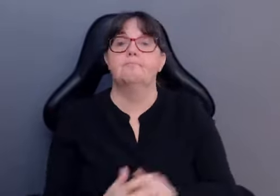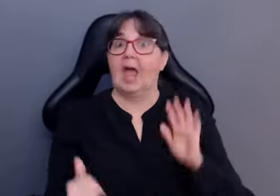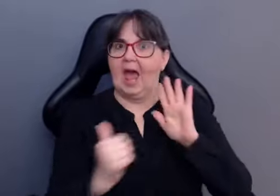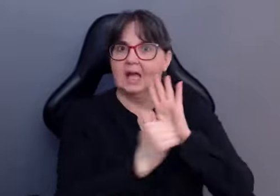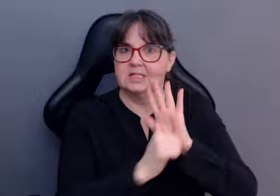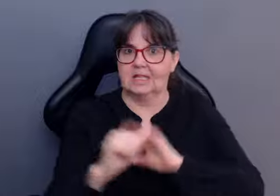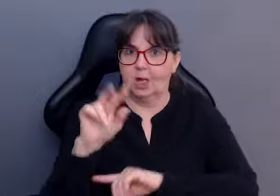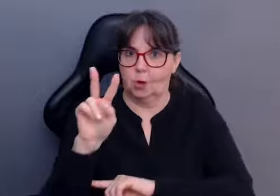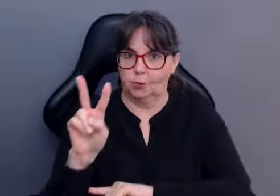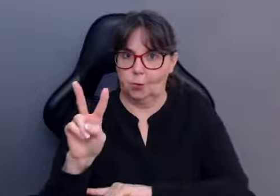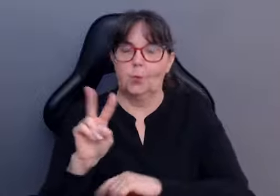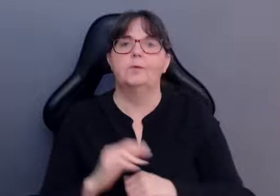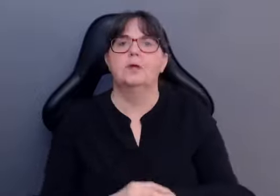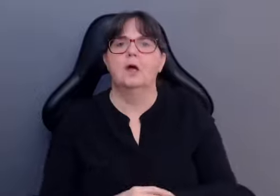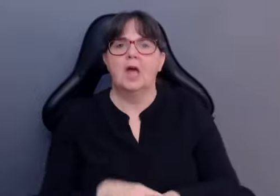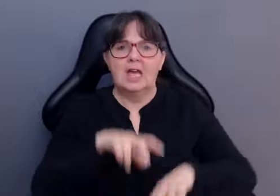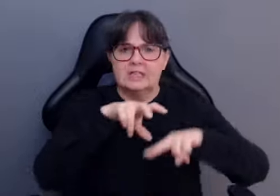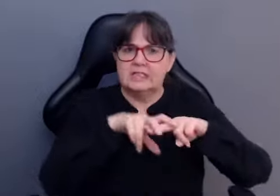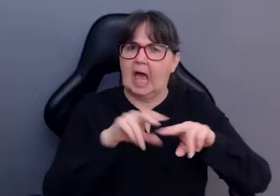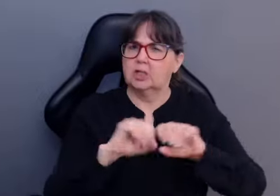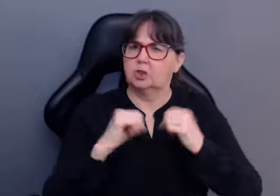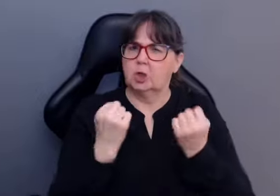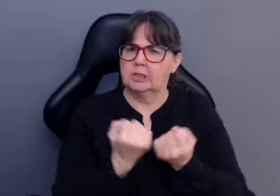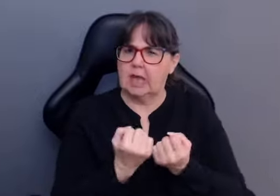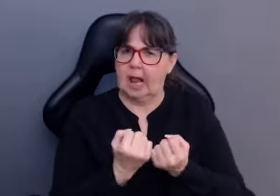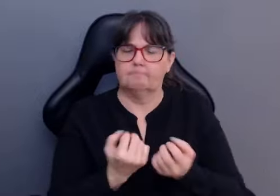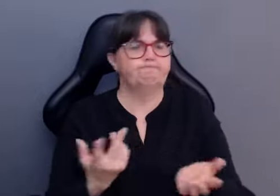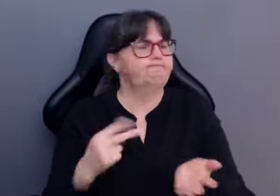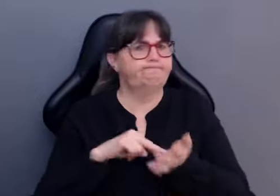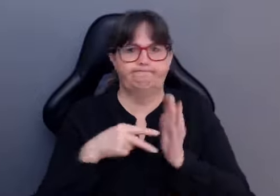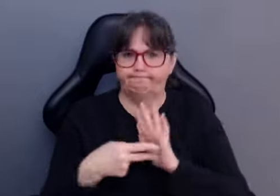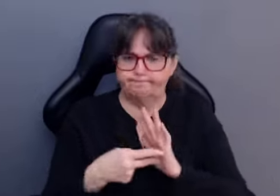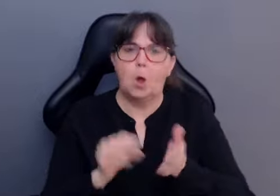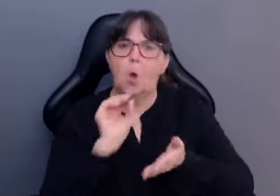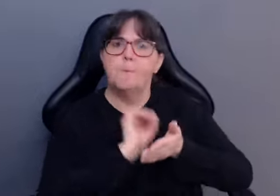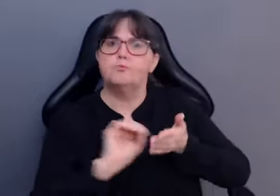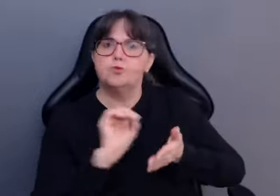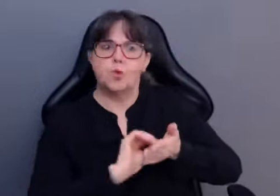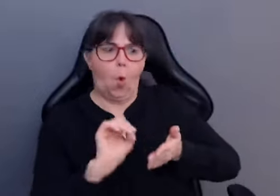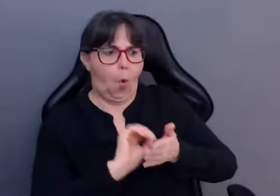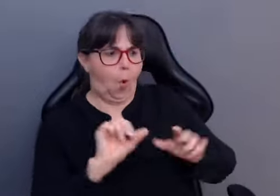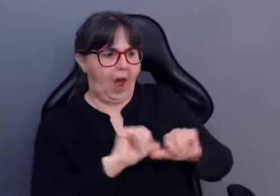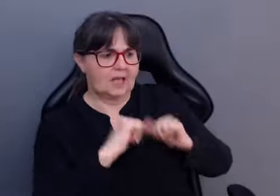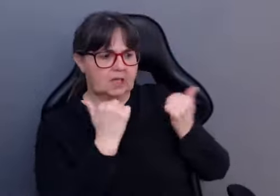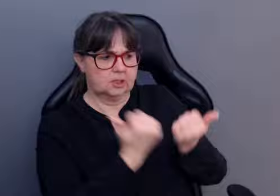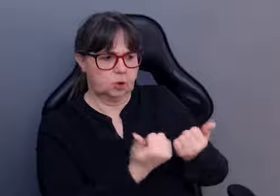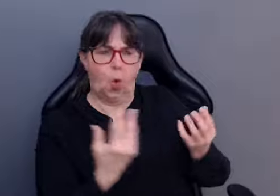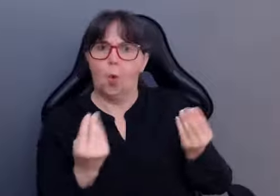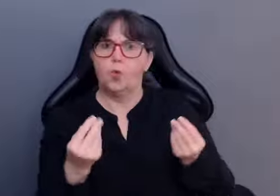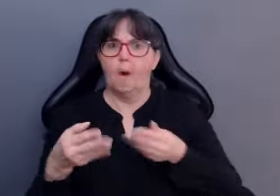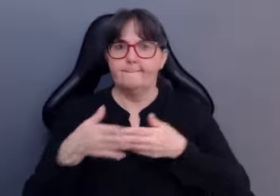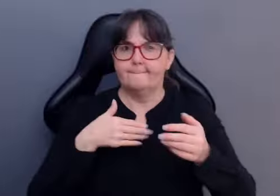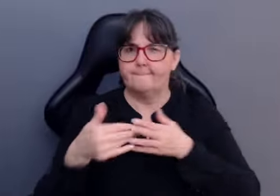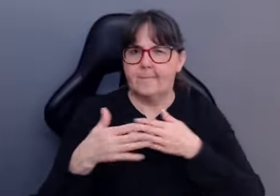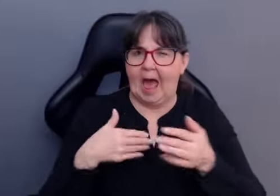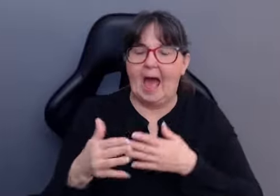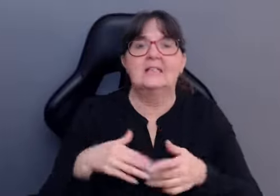Article 2. Siège social. Le siège social de la corporation est situé